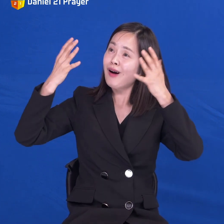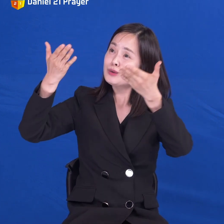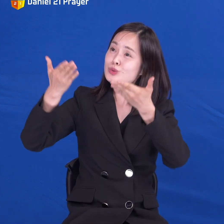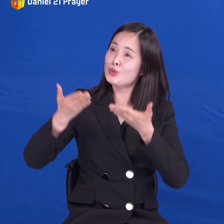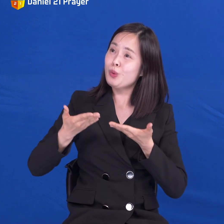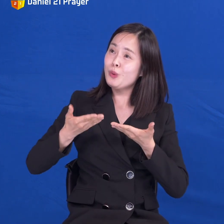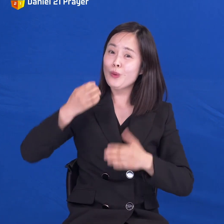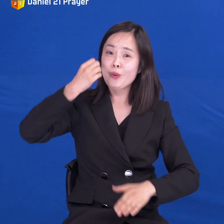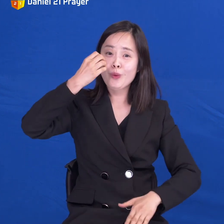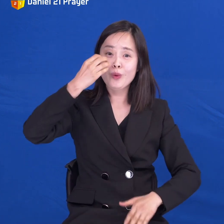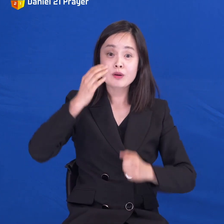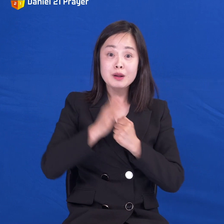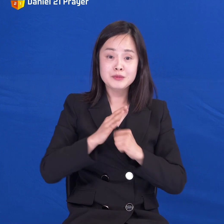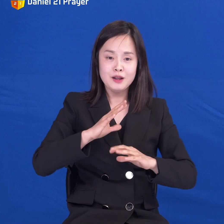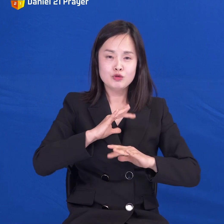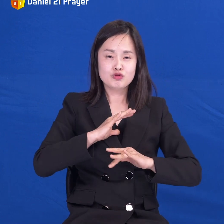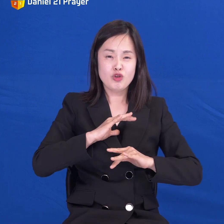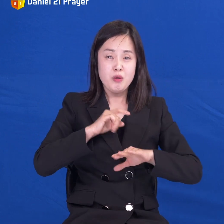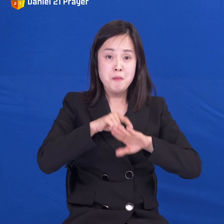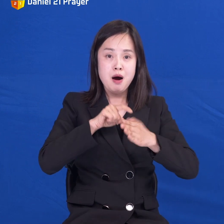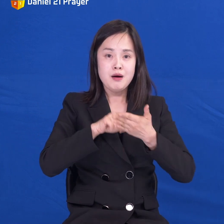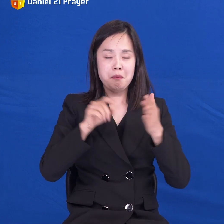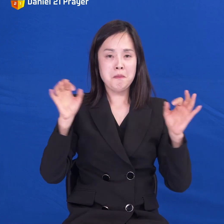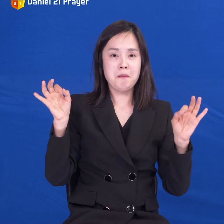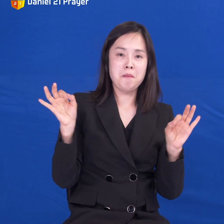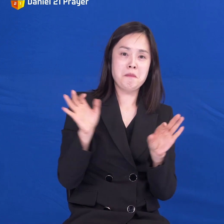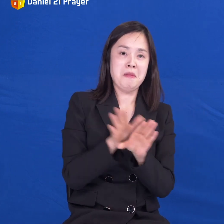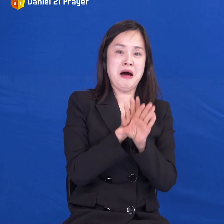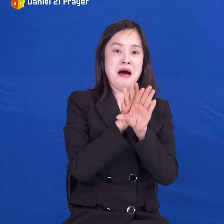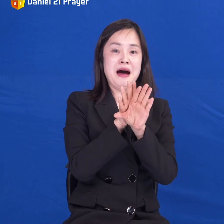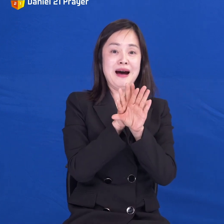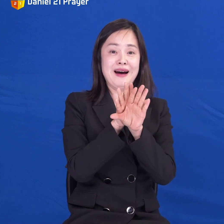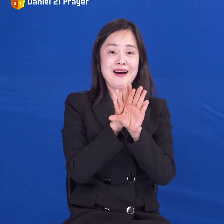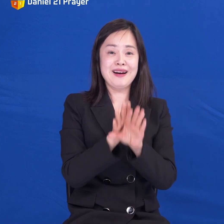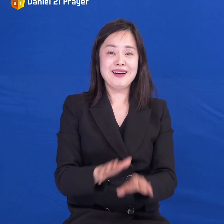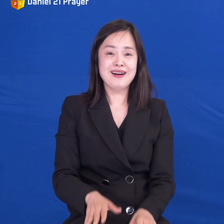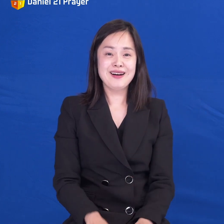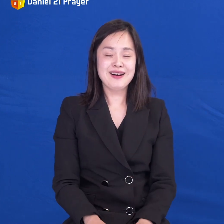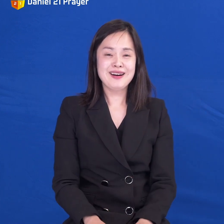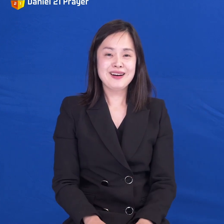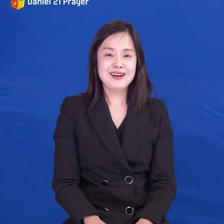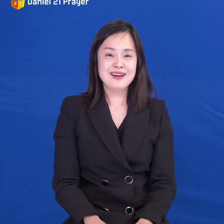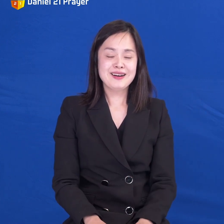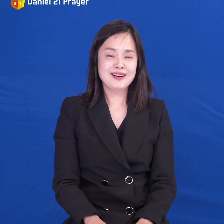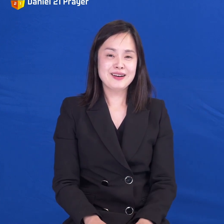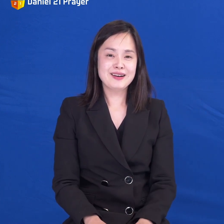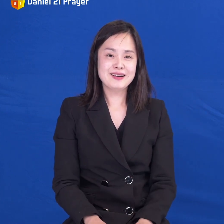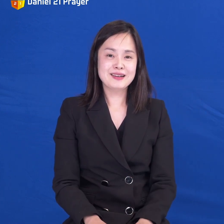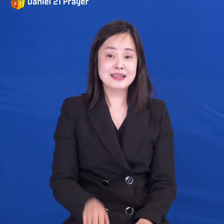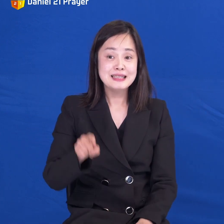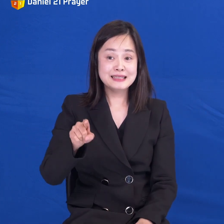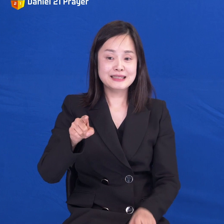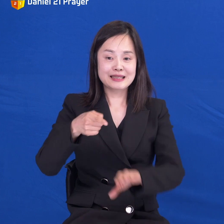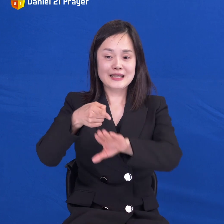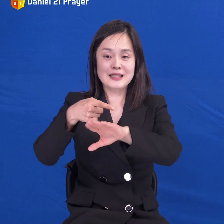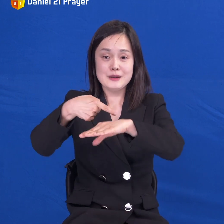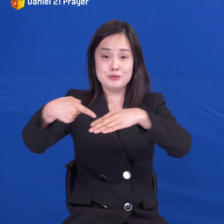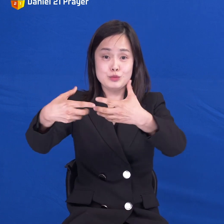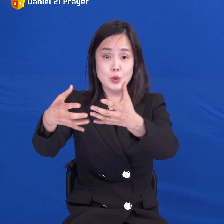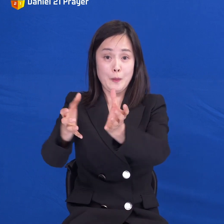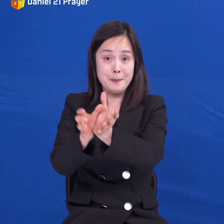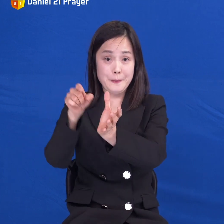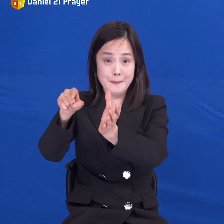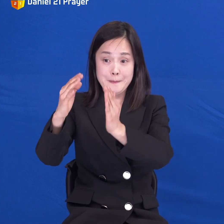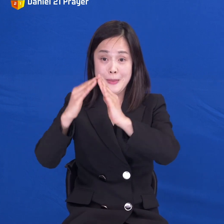두려움을 다 잊어버렸습니다. 그리고 원주민 마을에 도착했는데 애국인이 그 마을에 처음 왔다는 거예요.